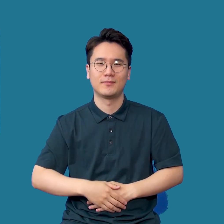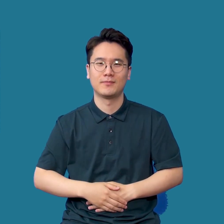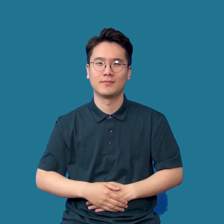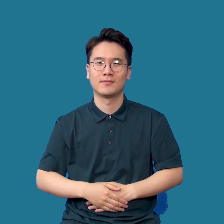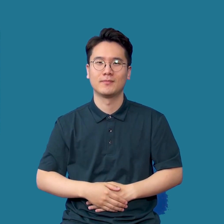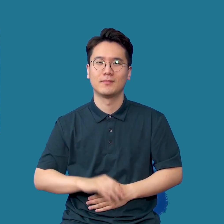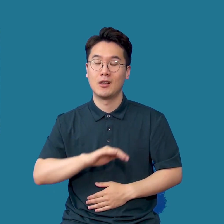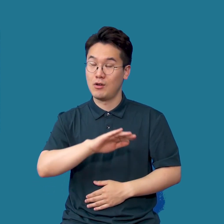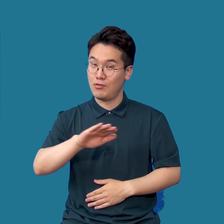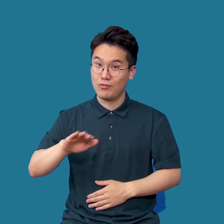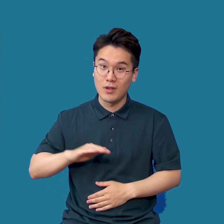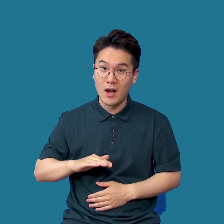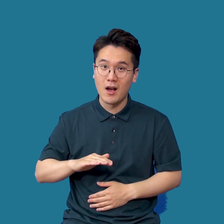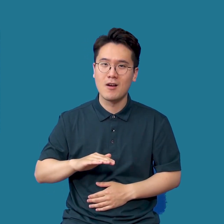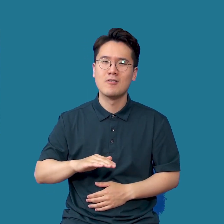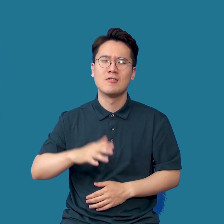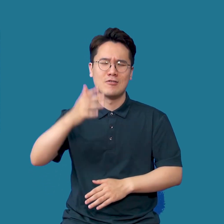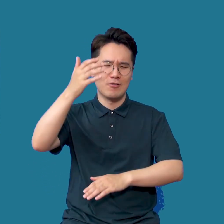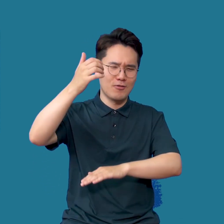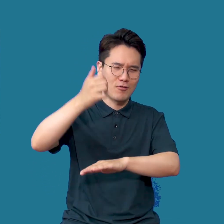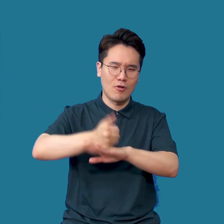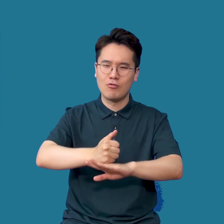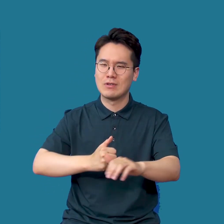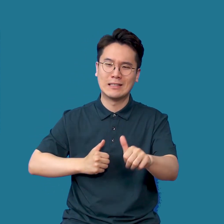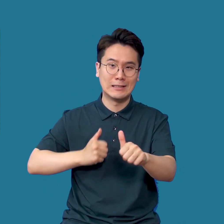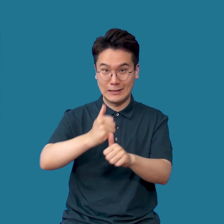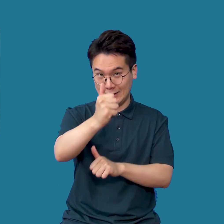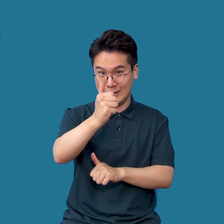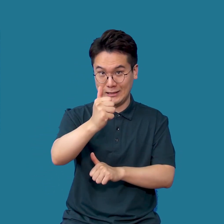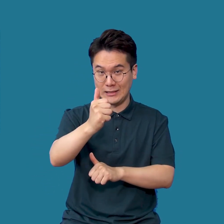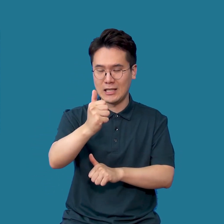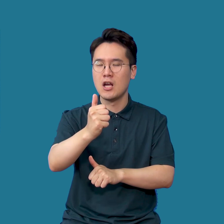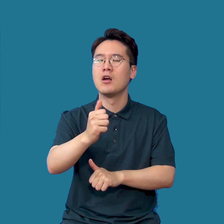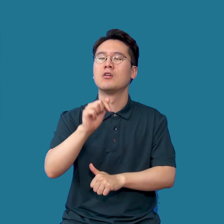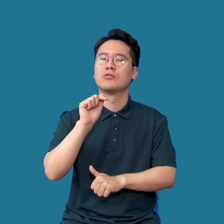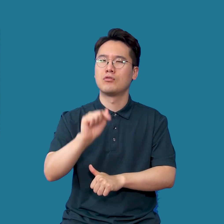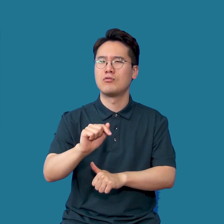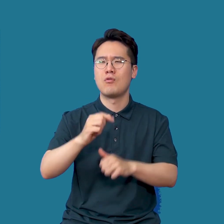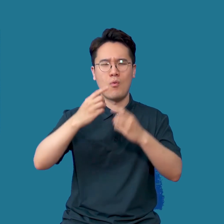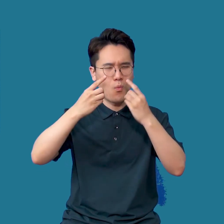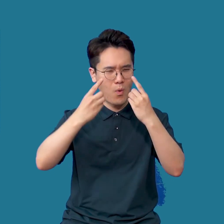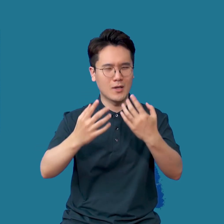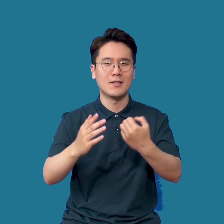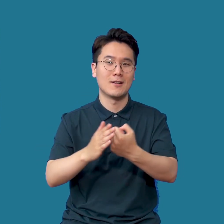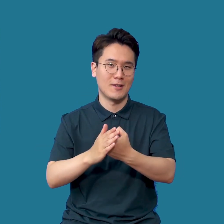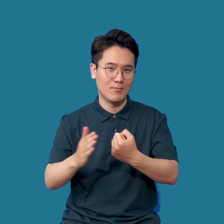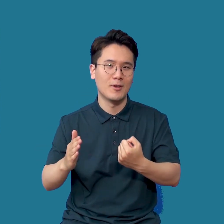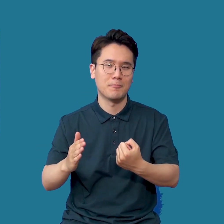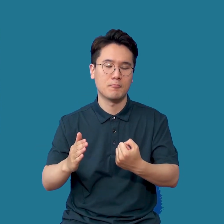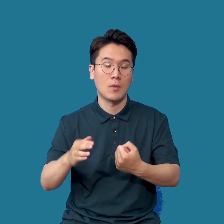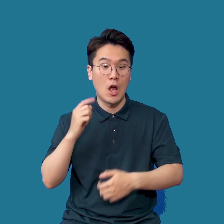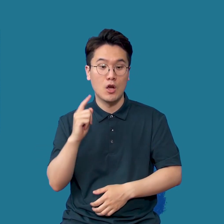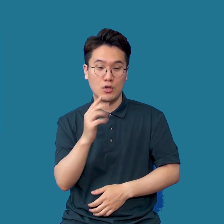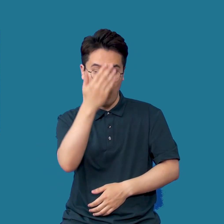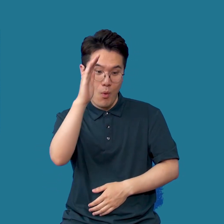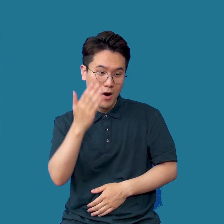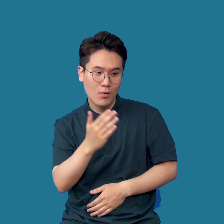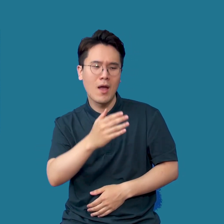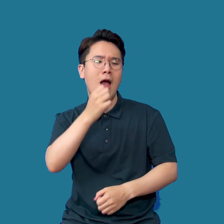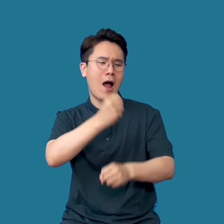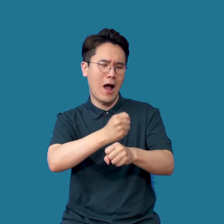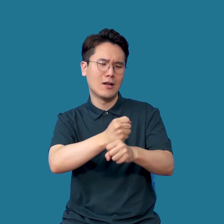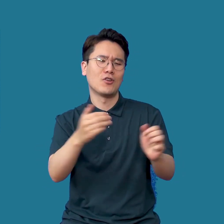우리가 최종적인 승리를 거두는 것이 너무나 분명하기 때문에 영화롭게 하셨느니라 과거형으로 말하기까지